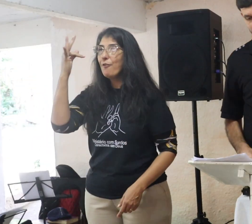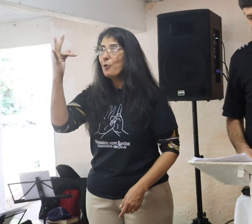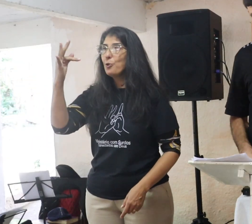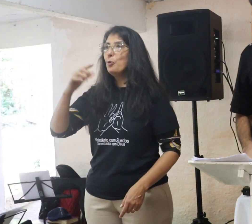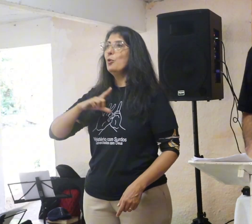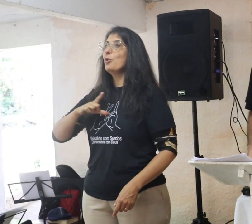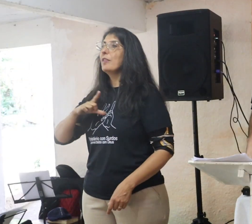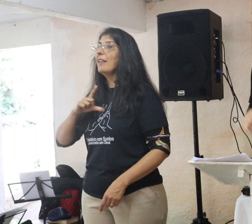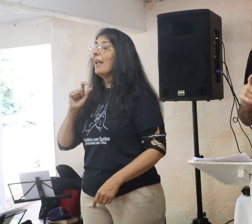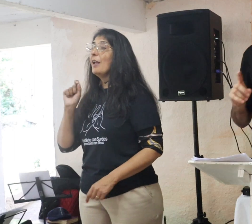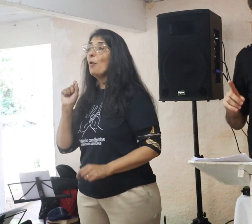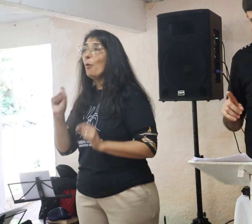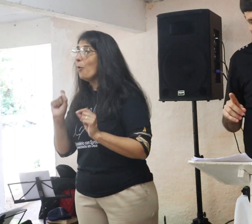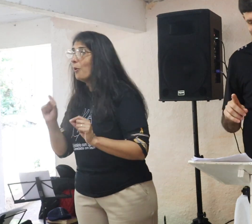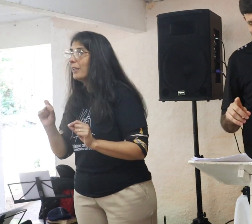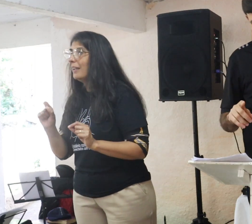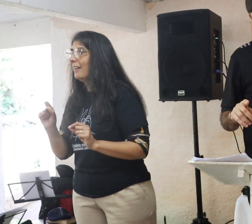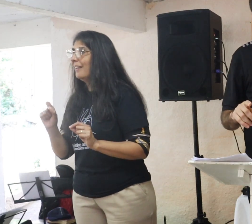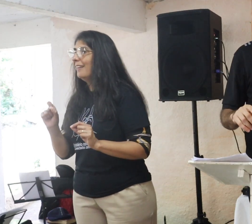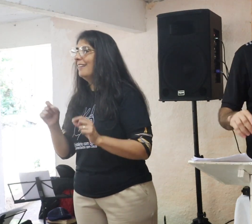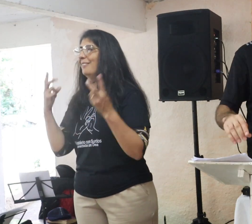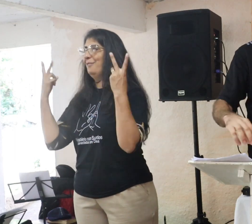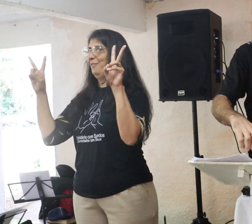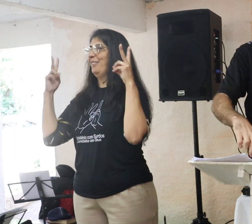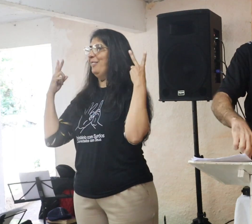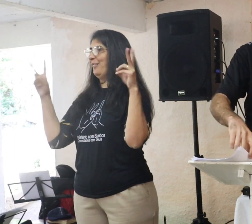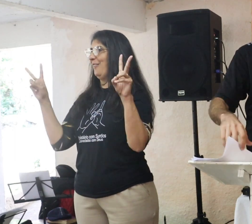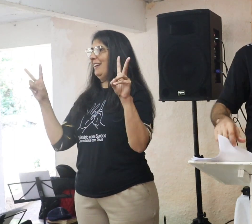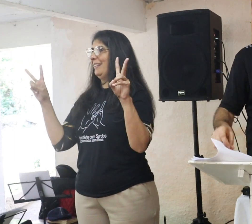garantida. Mas ele não para aqui.